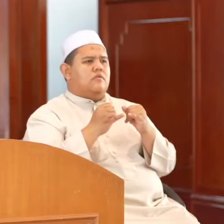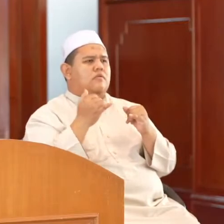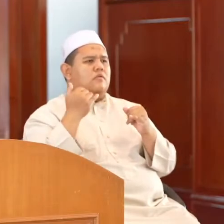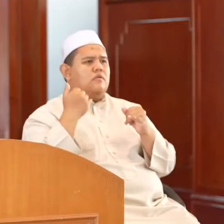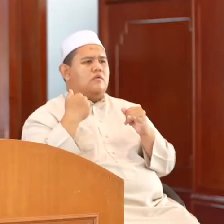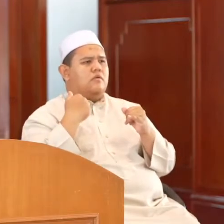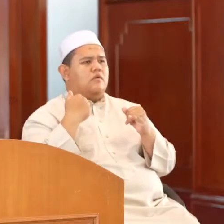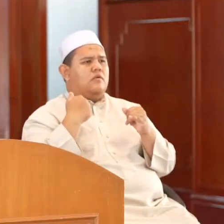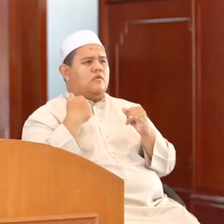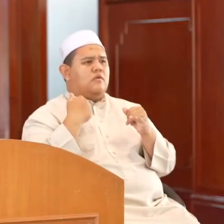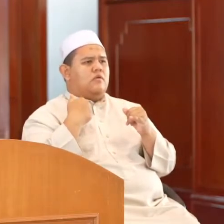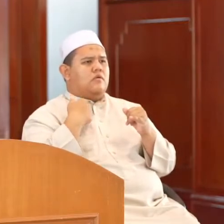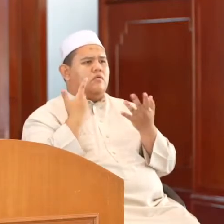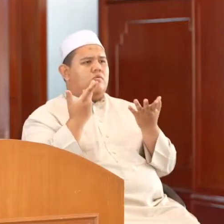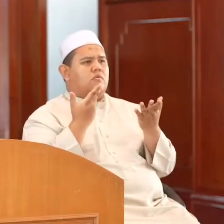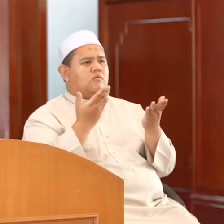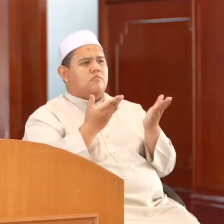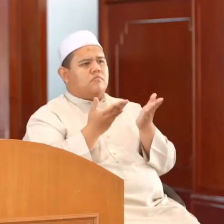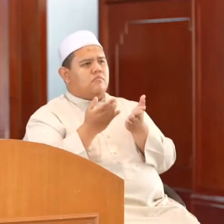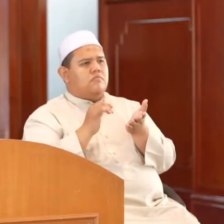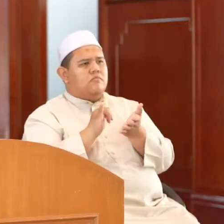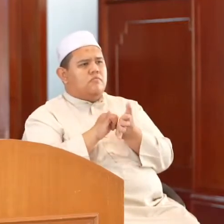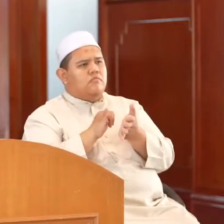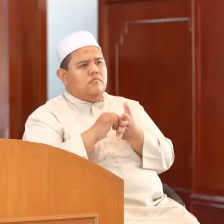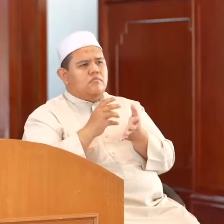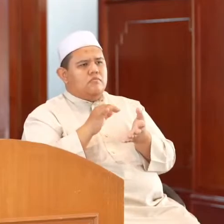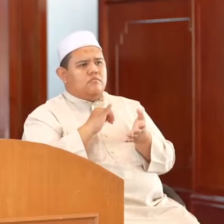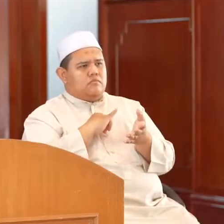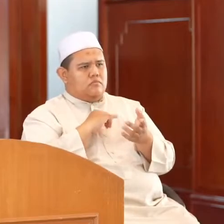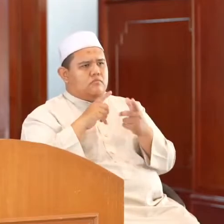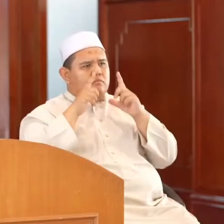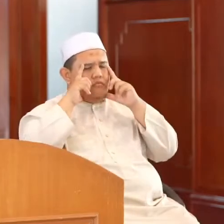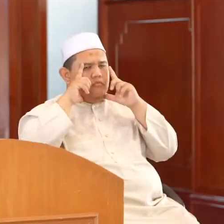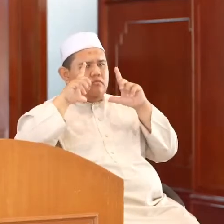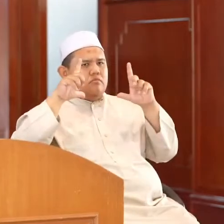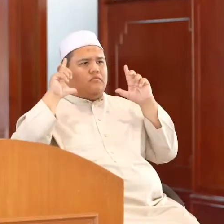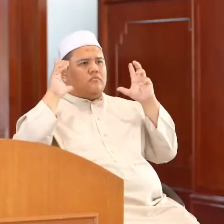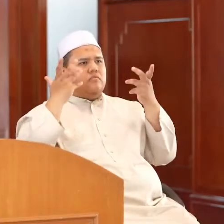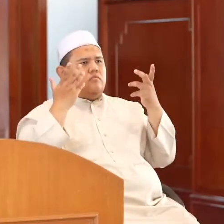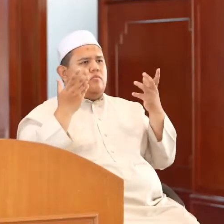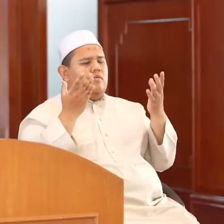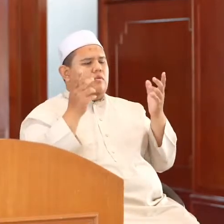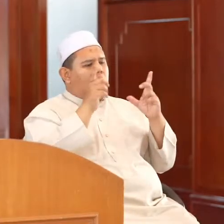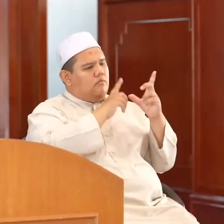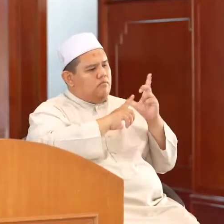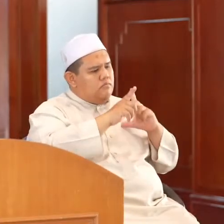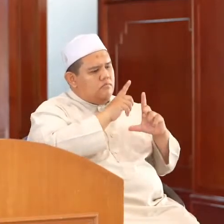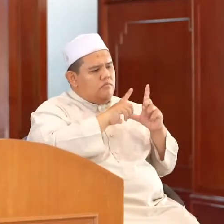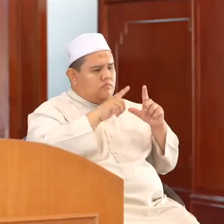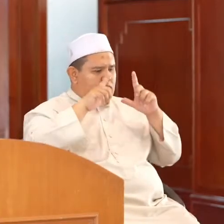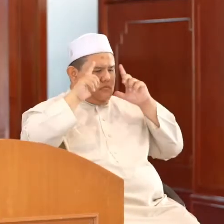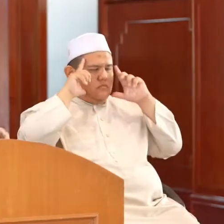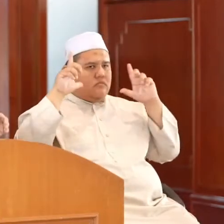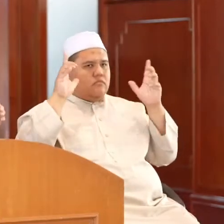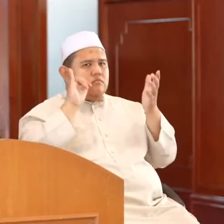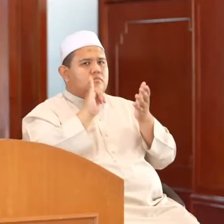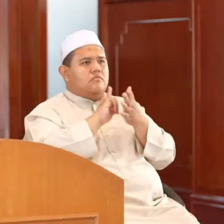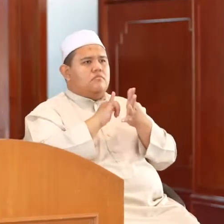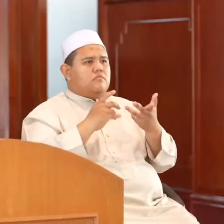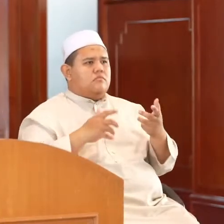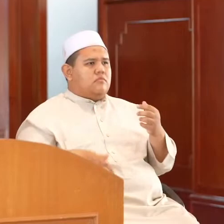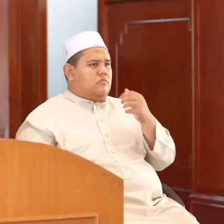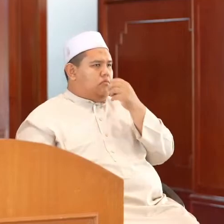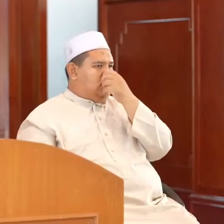adalah offer-offer ke apa, menyebabkan dia kena buka tudung. Bila buka tudung, dikecam